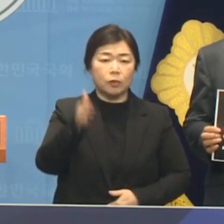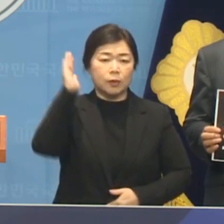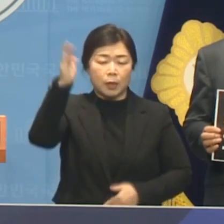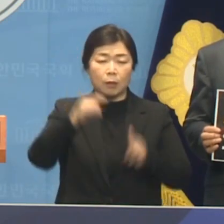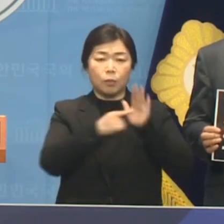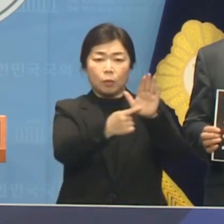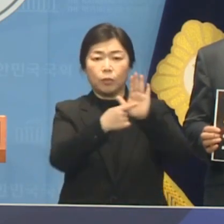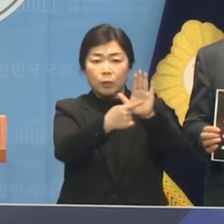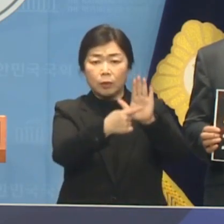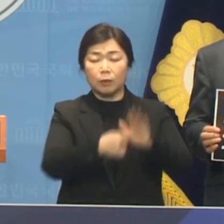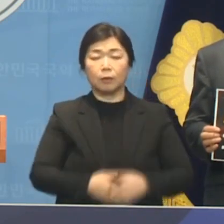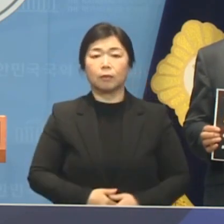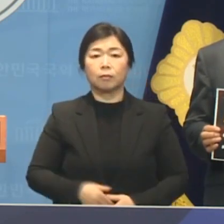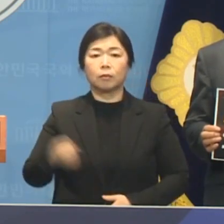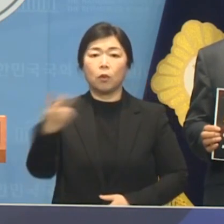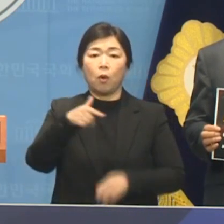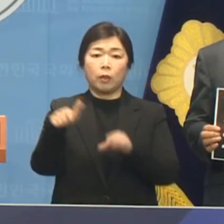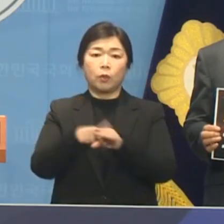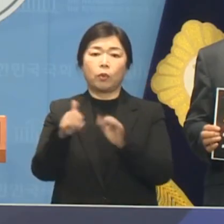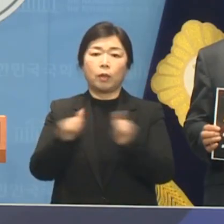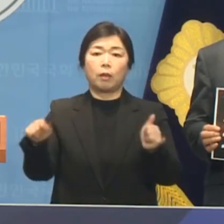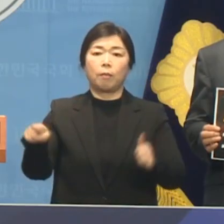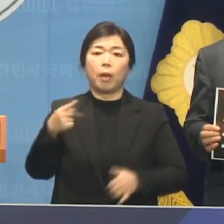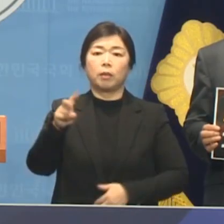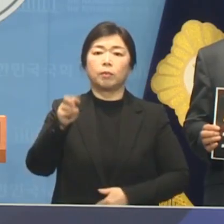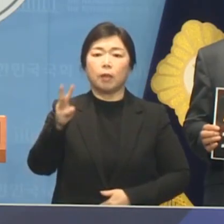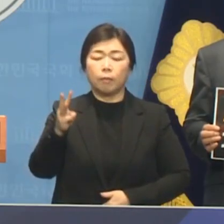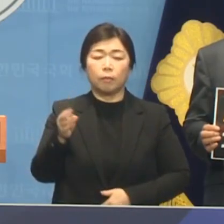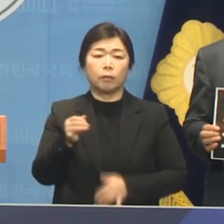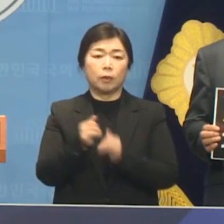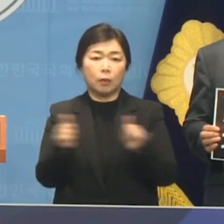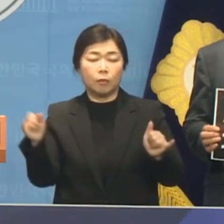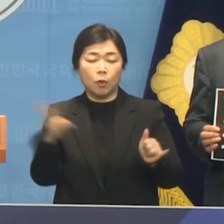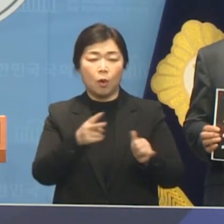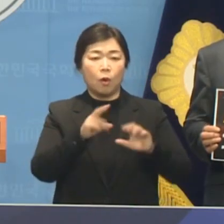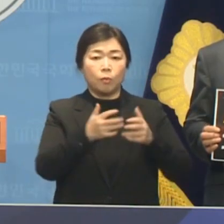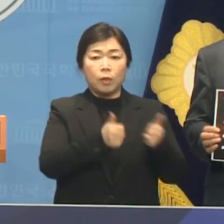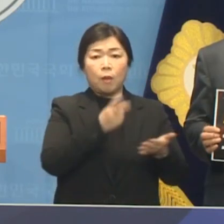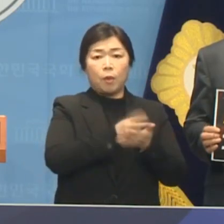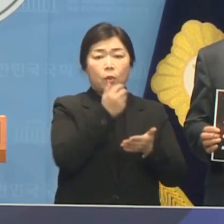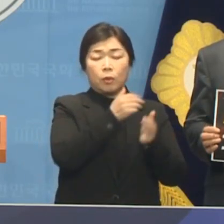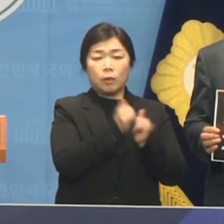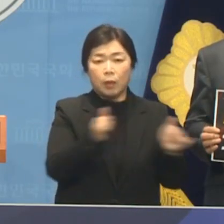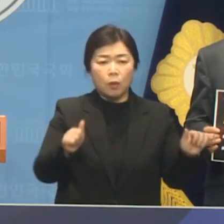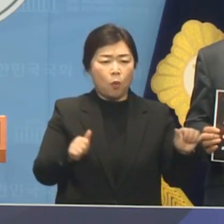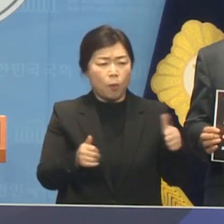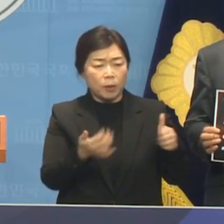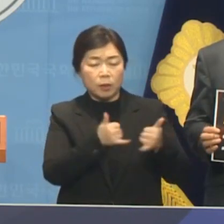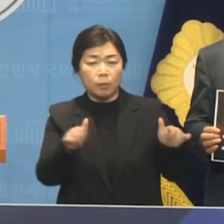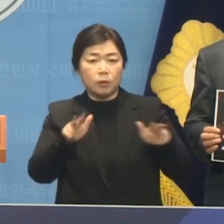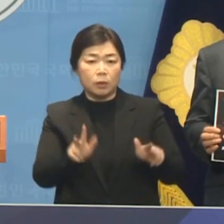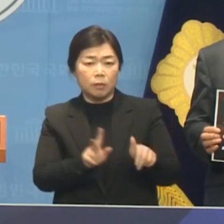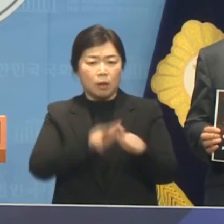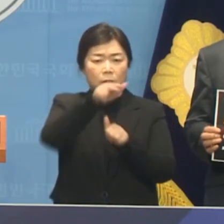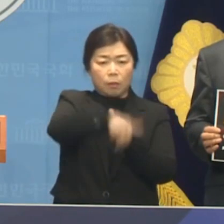기독교인 123명, 국민변호인단 500명, 이들이 삭발을 하고